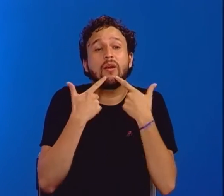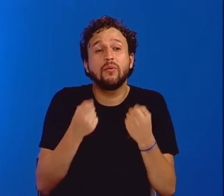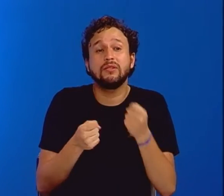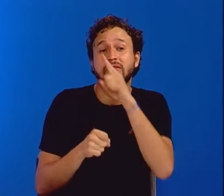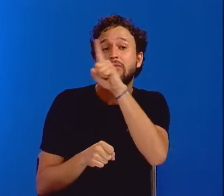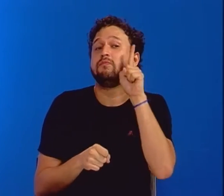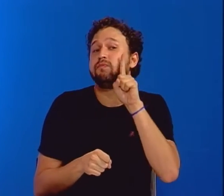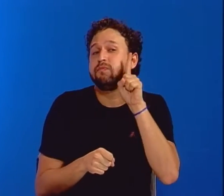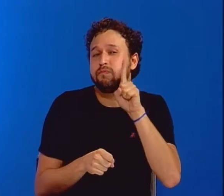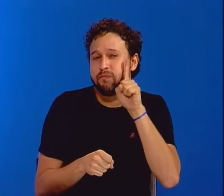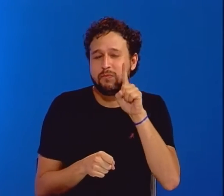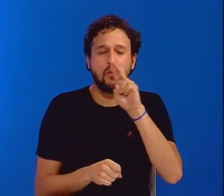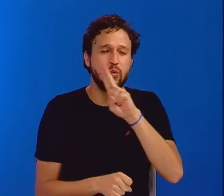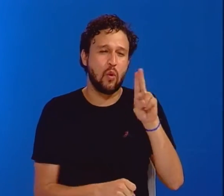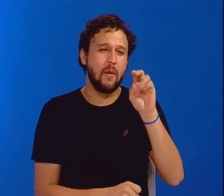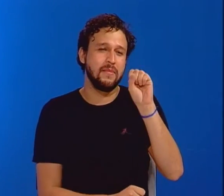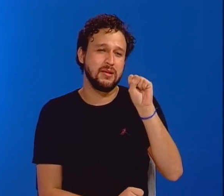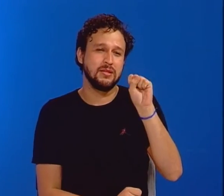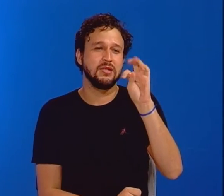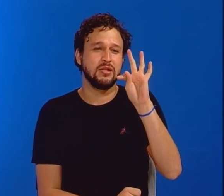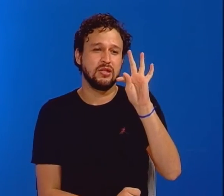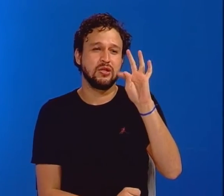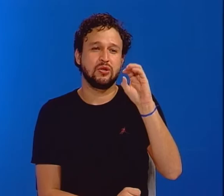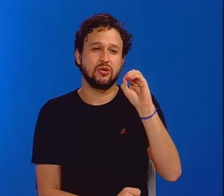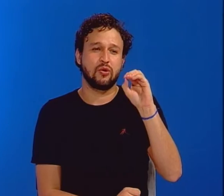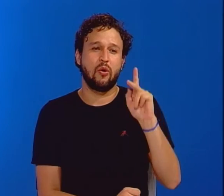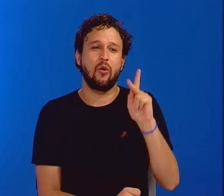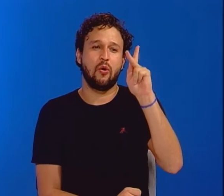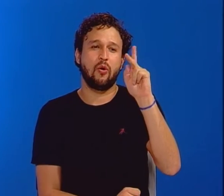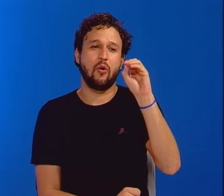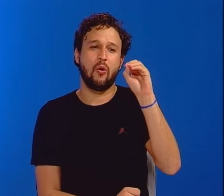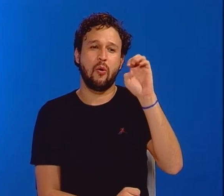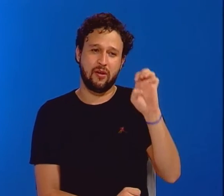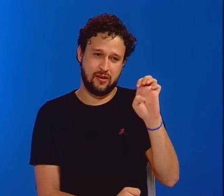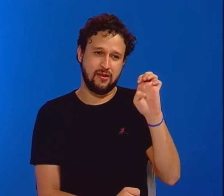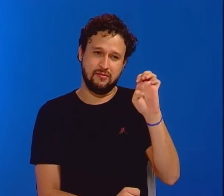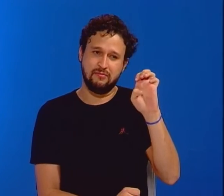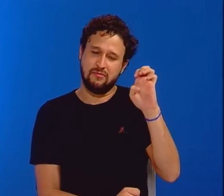de Libras, e aí começou também um movimento de pesquisa.